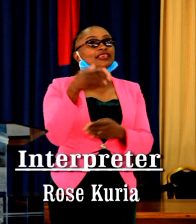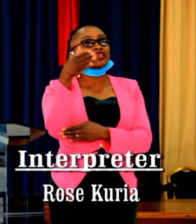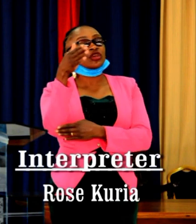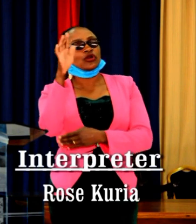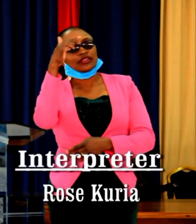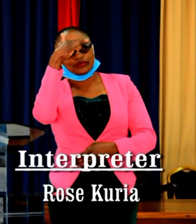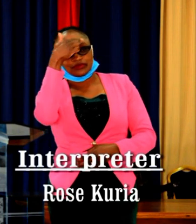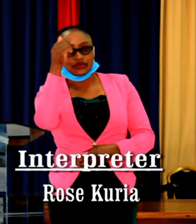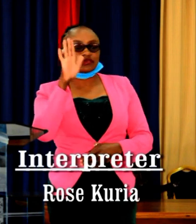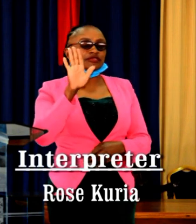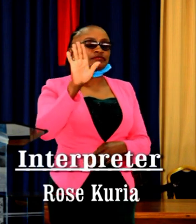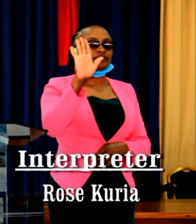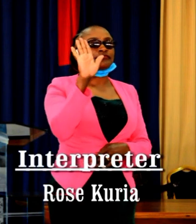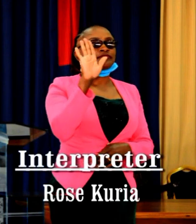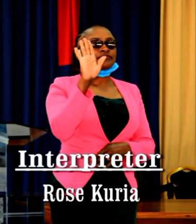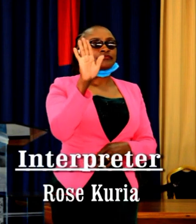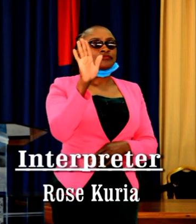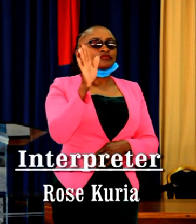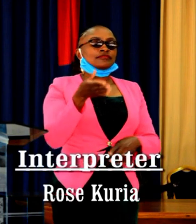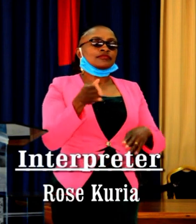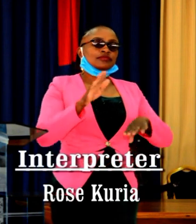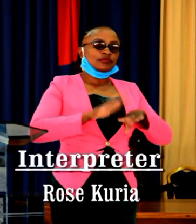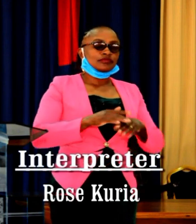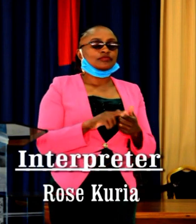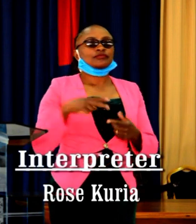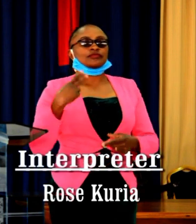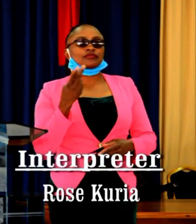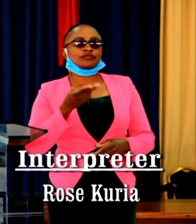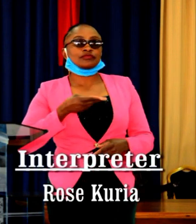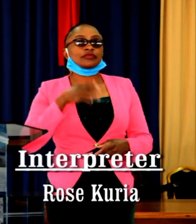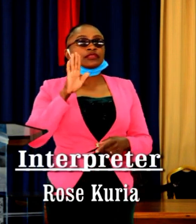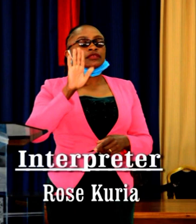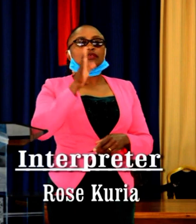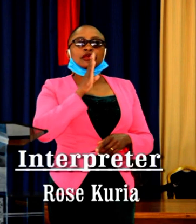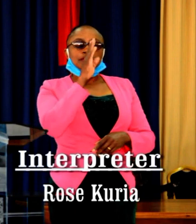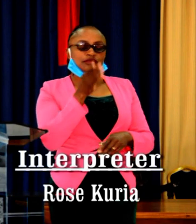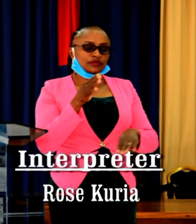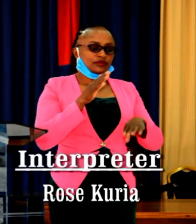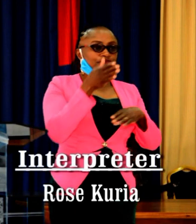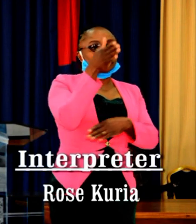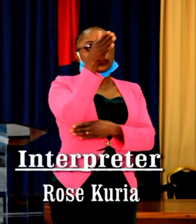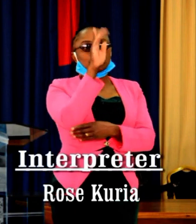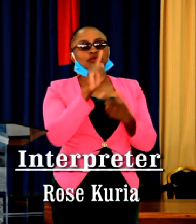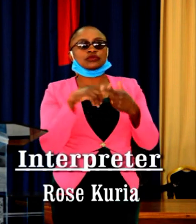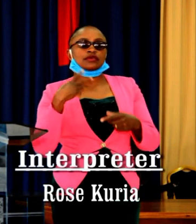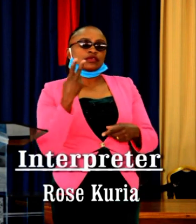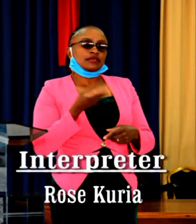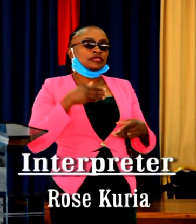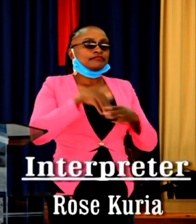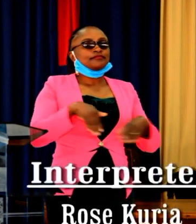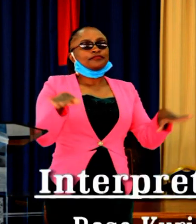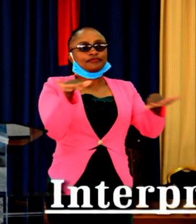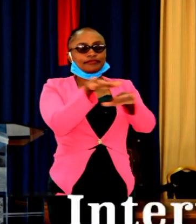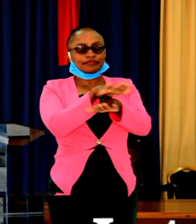kwa maana amekuwa wa kutuhifadhi na amekuwa Mungu katika mambo yote